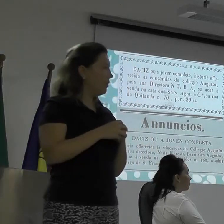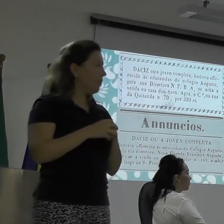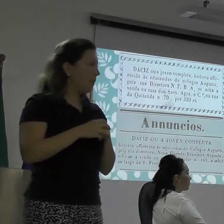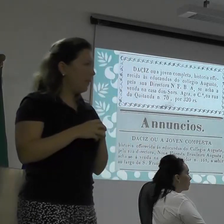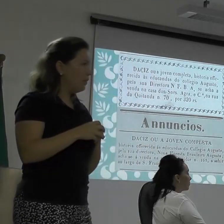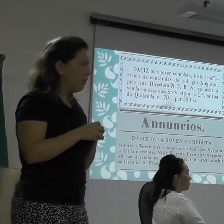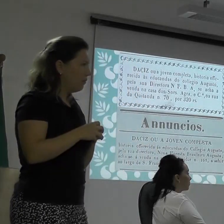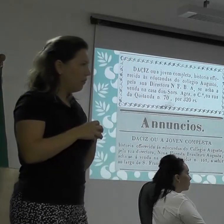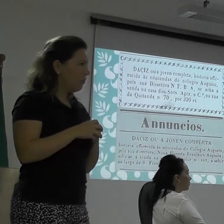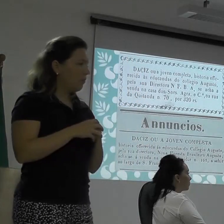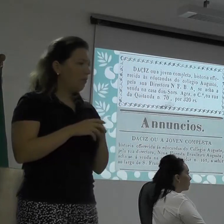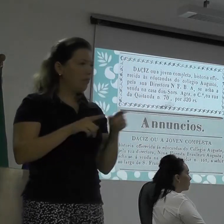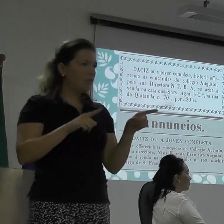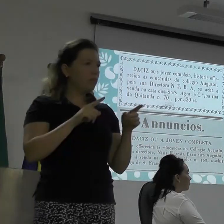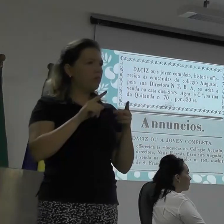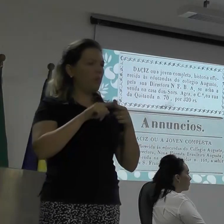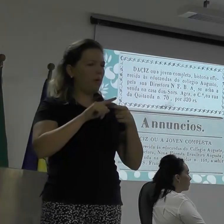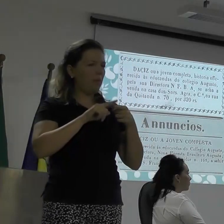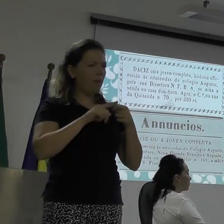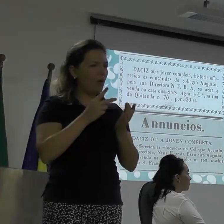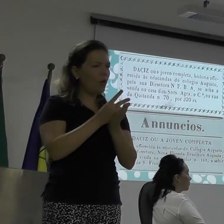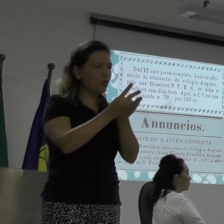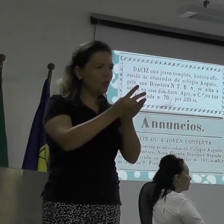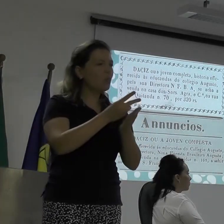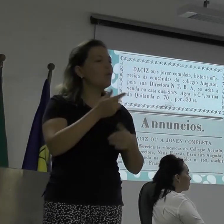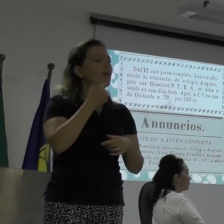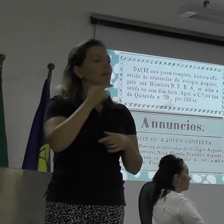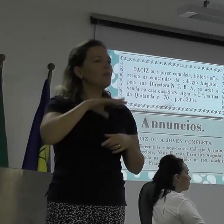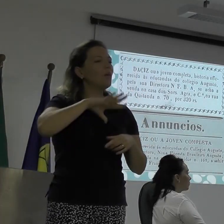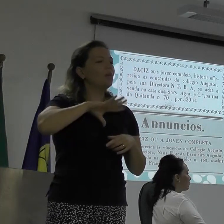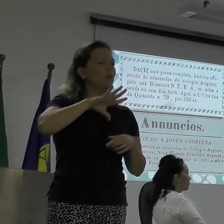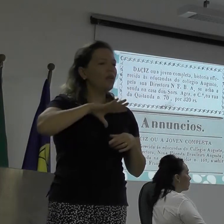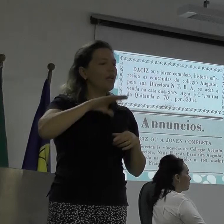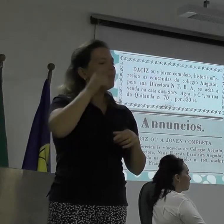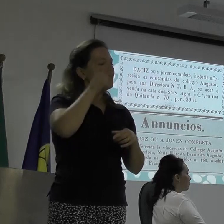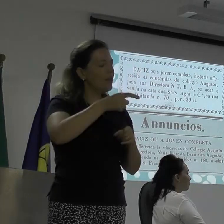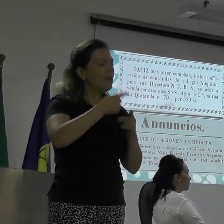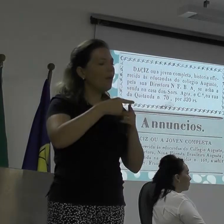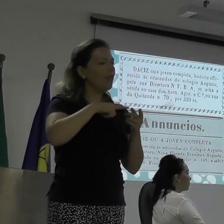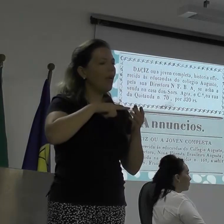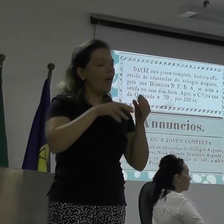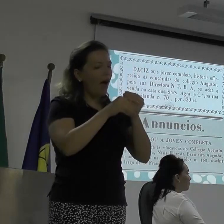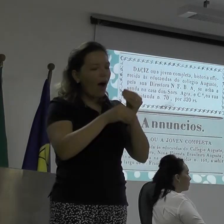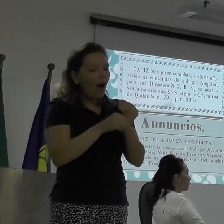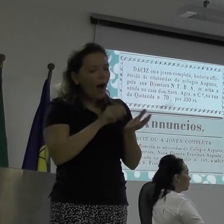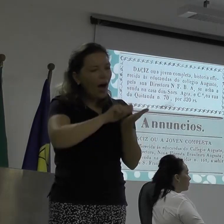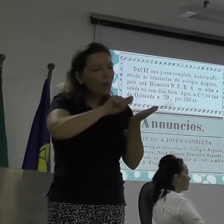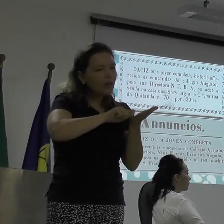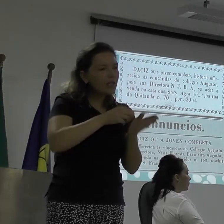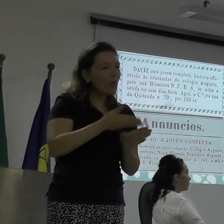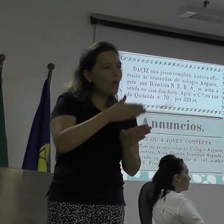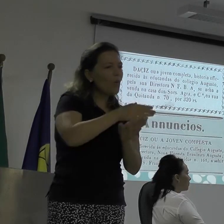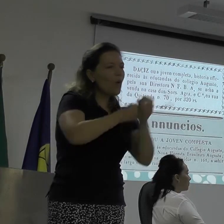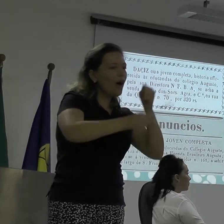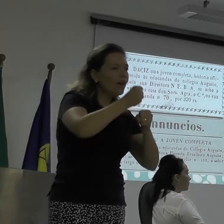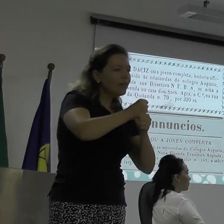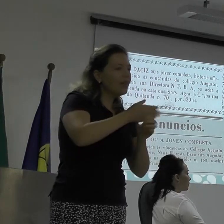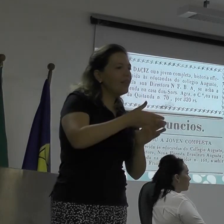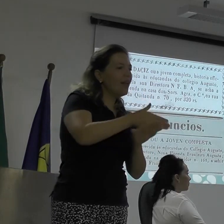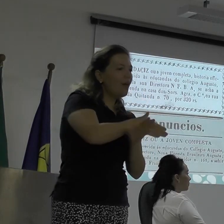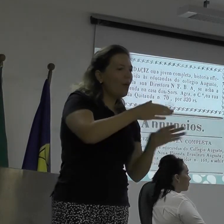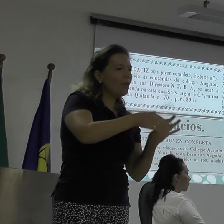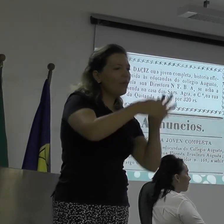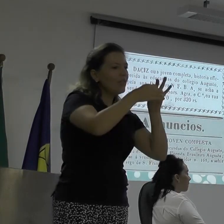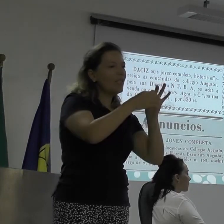continua inédito em língua portuguesa e é interessante porque contém anotações do ano anterior à unificação